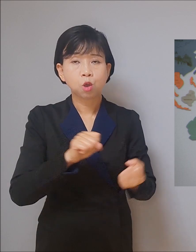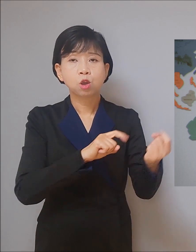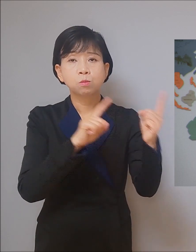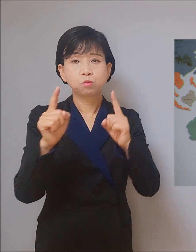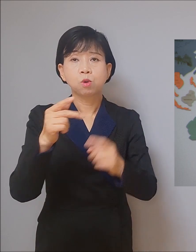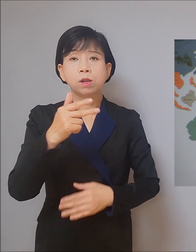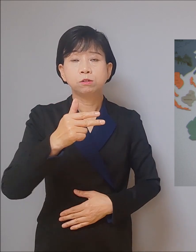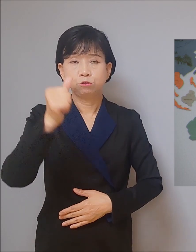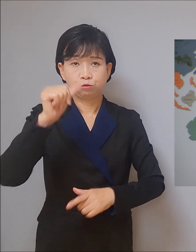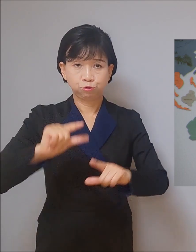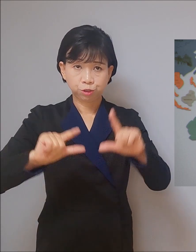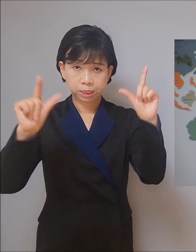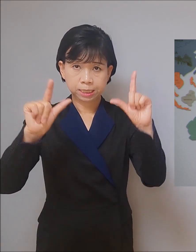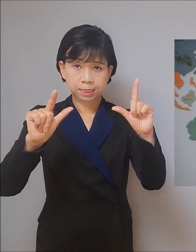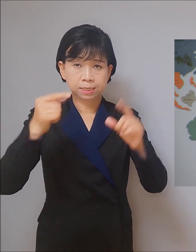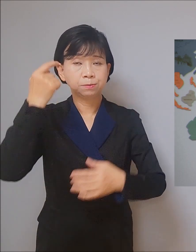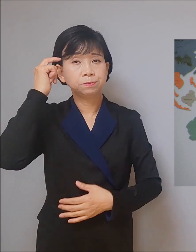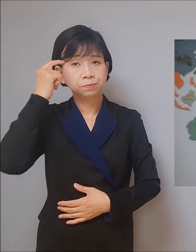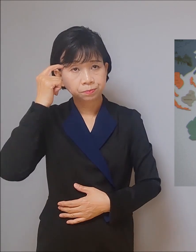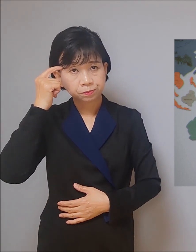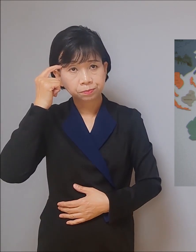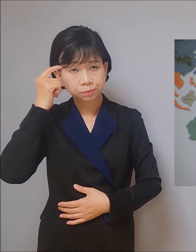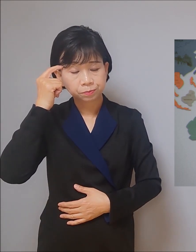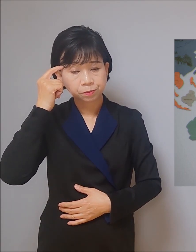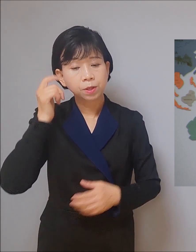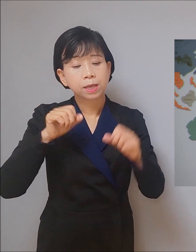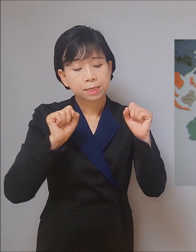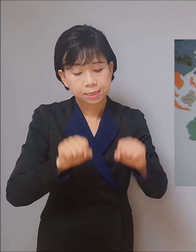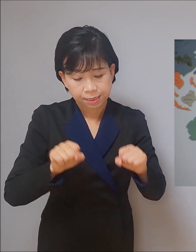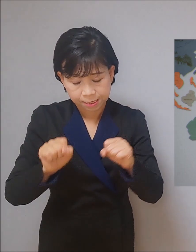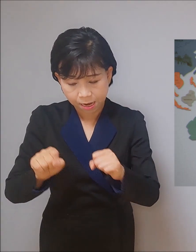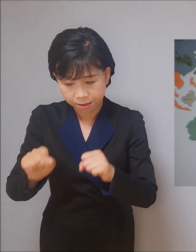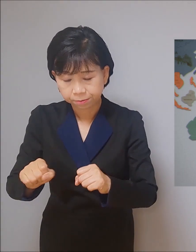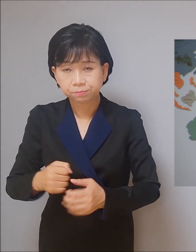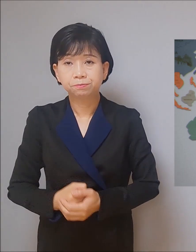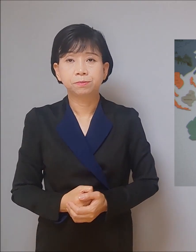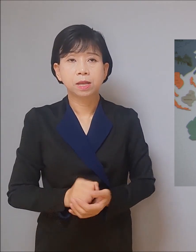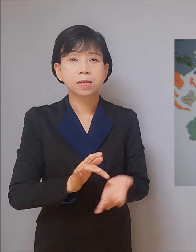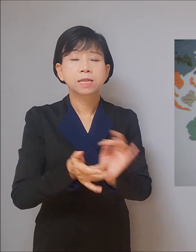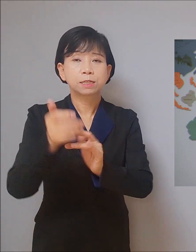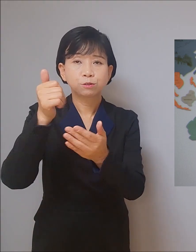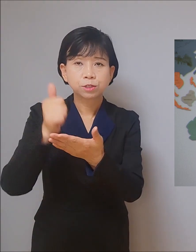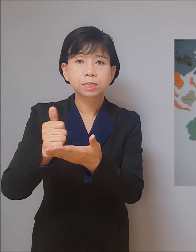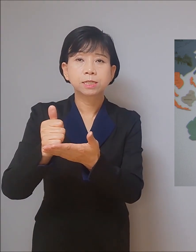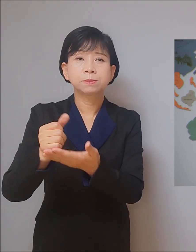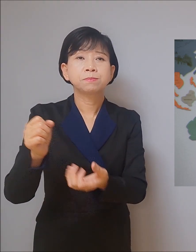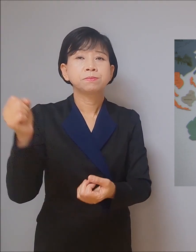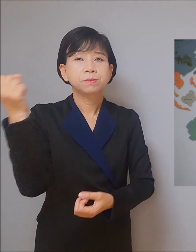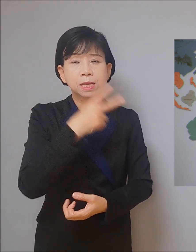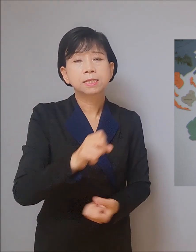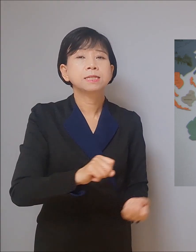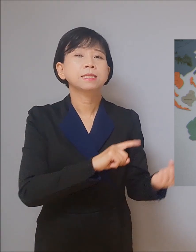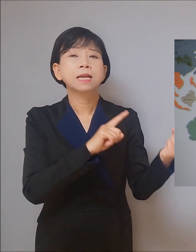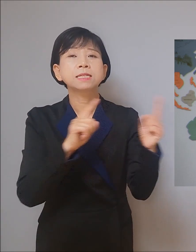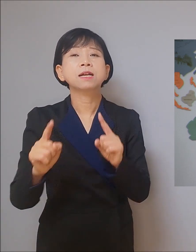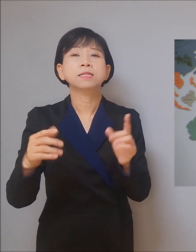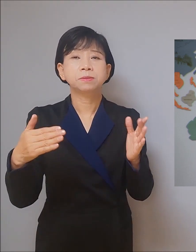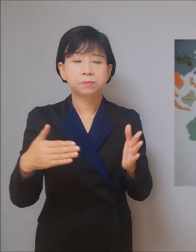부활주일로 여기고 이렇게 인사를 했다고 합니다. 예수님 다시